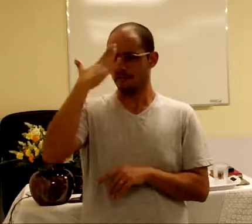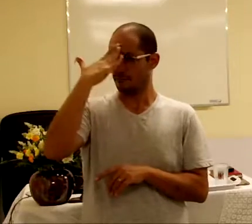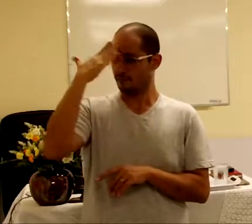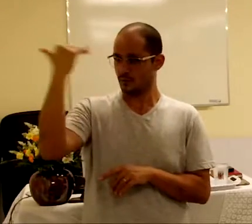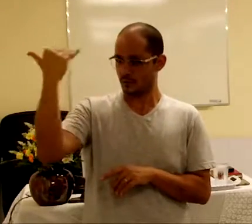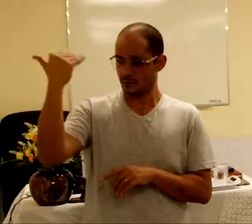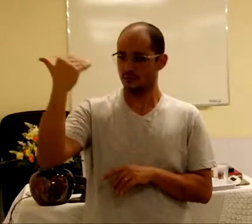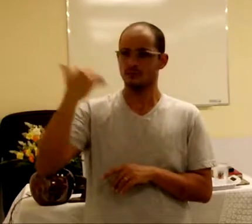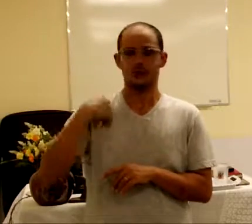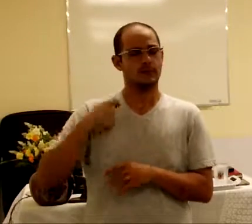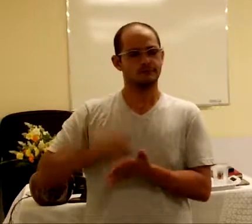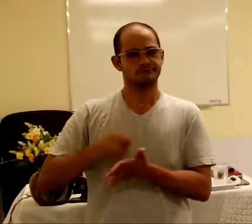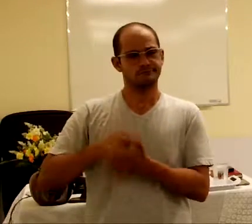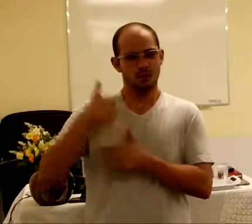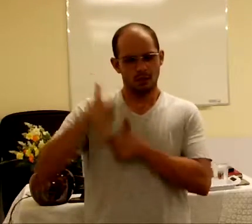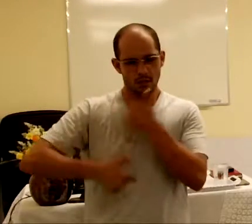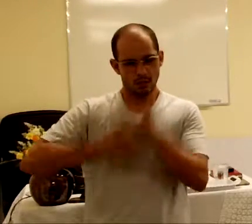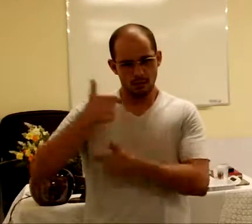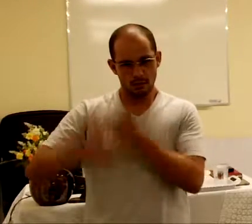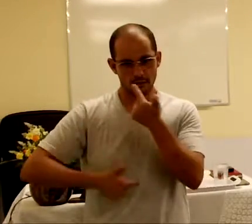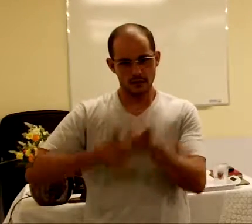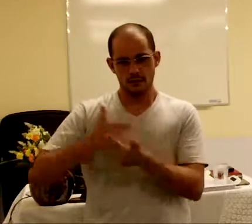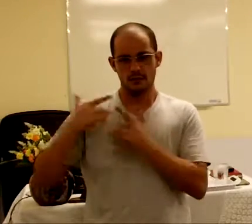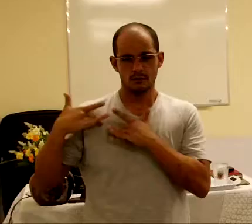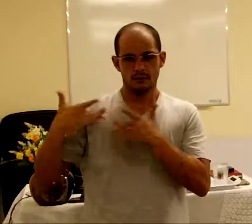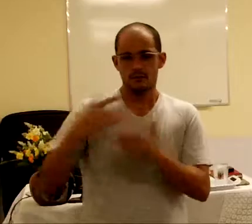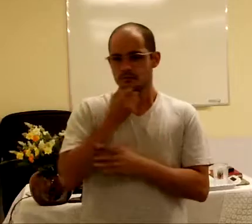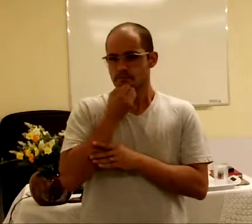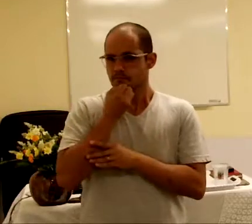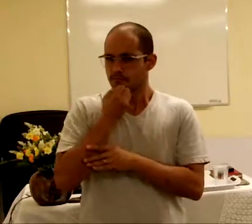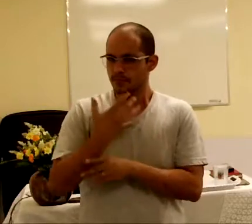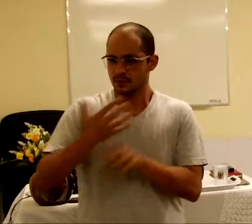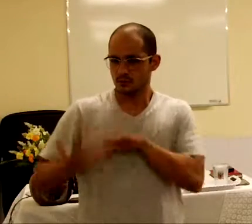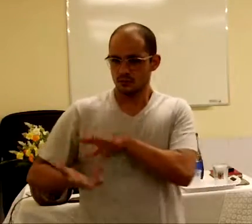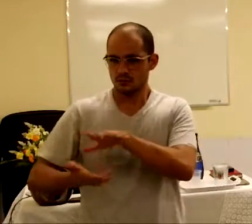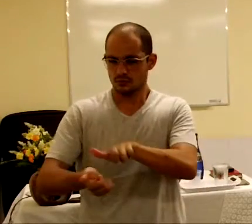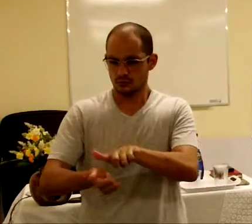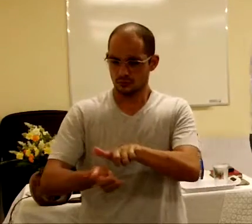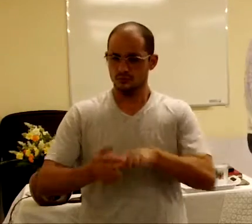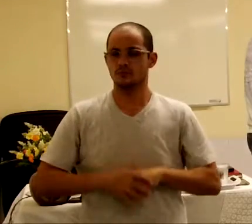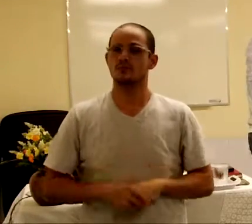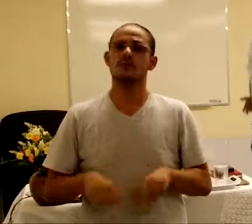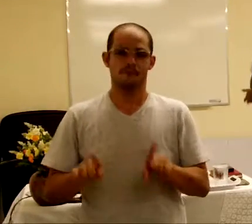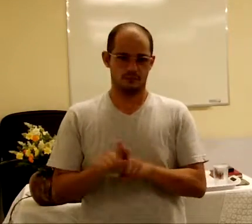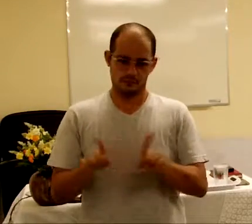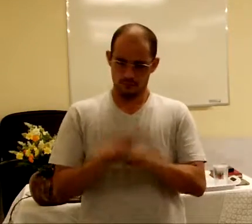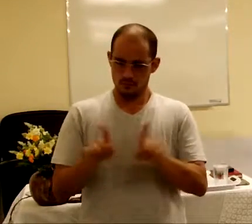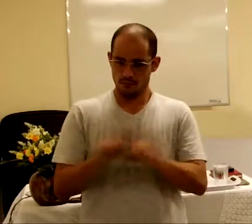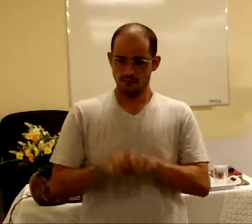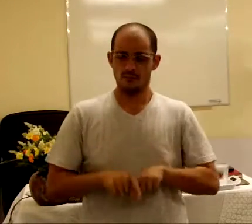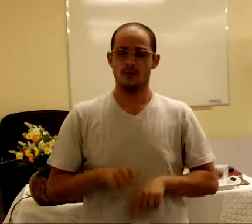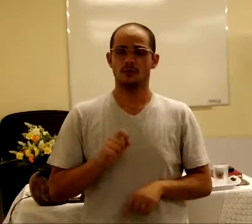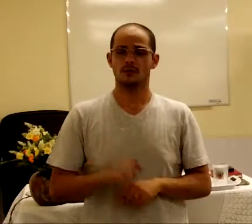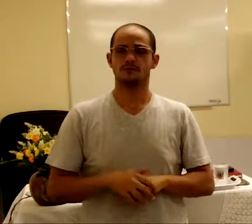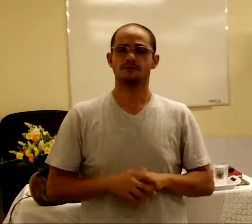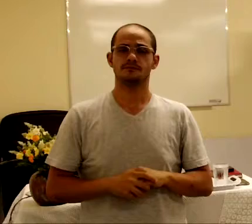iluminada, dedicadíssima ao bem da humanidade, ao socorro dos mais necessitados, e com certeza também, né, não